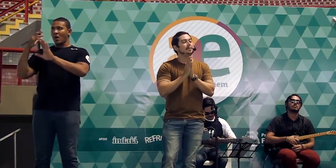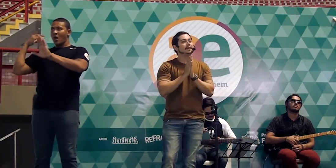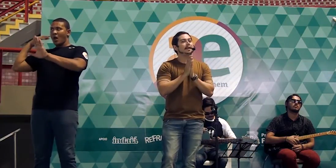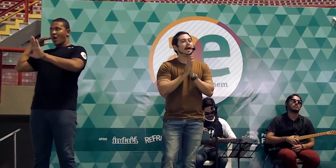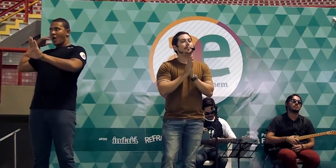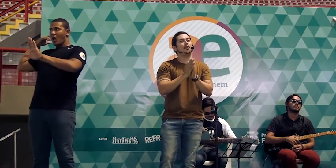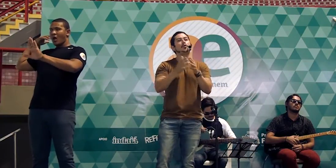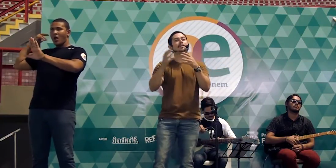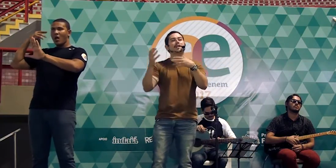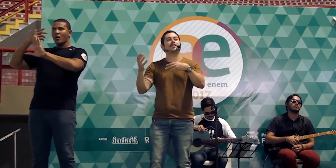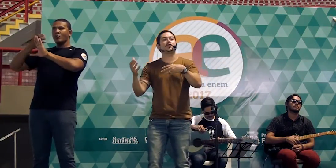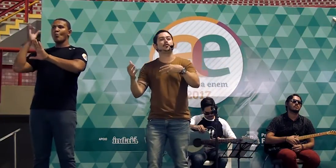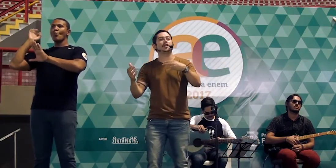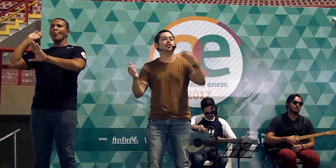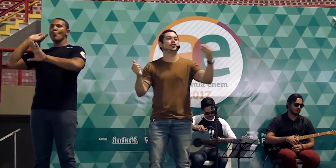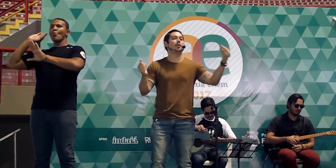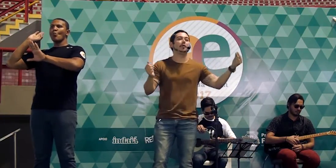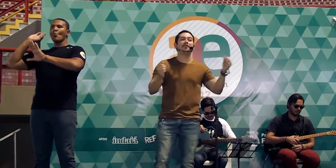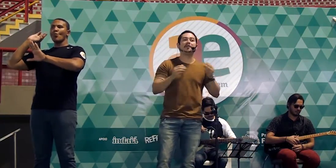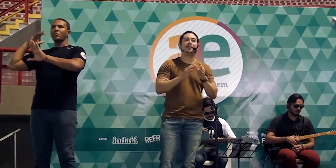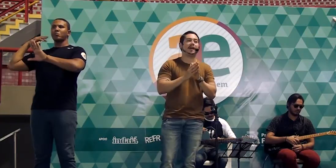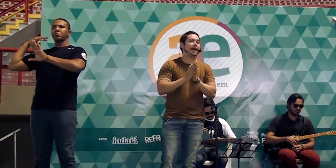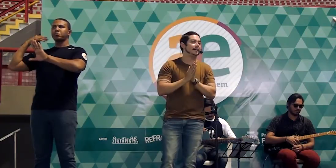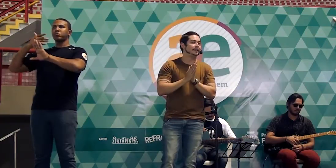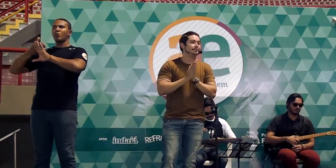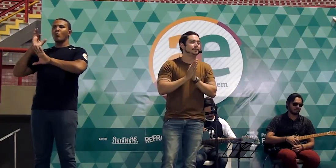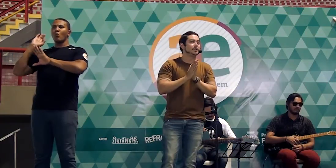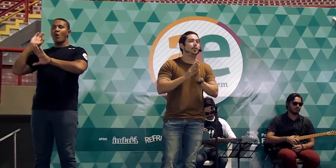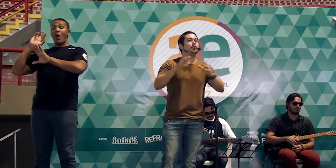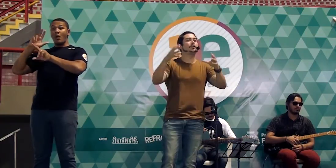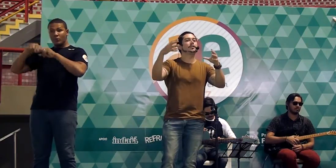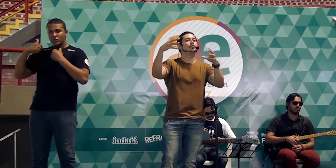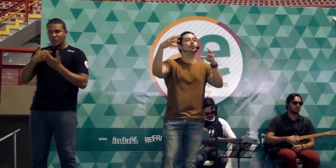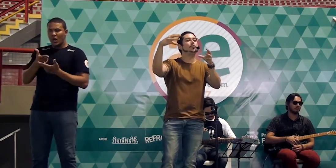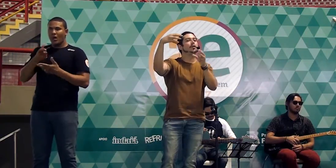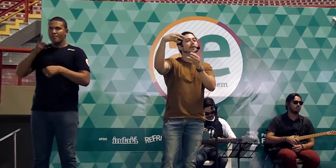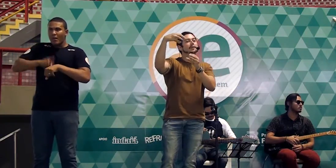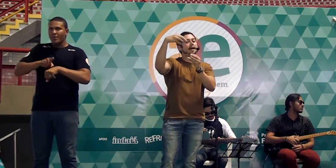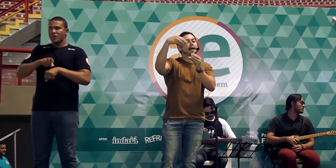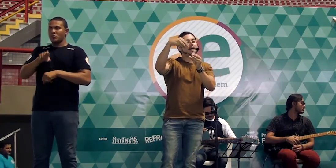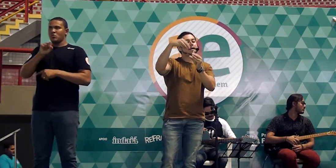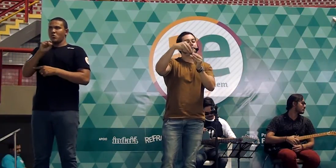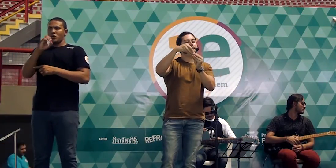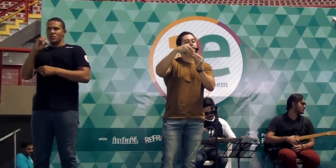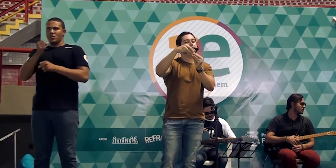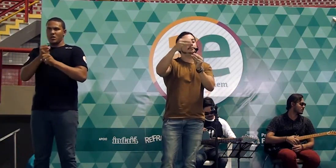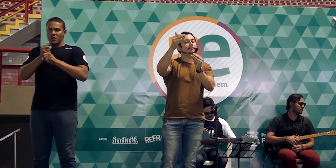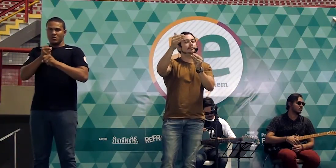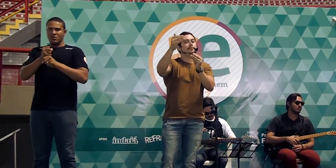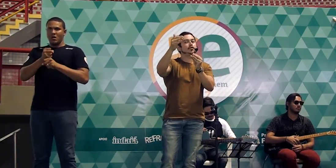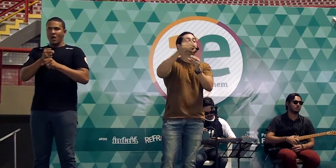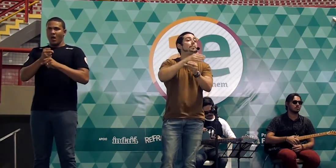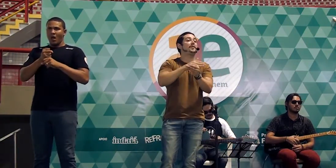regime militar, por conta da censura, a gente não ouvia falar. Por conta da